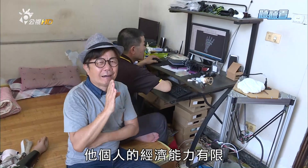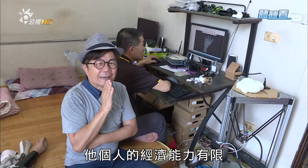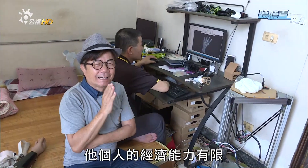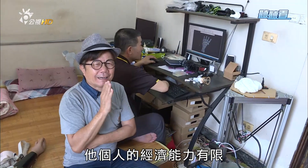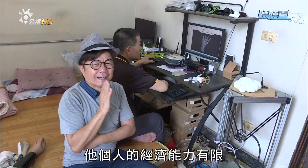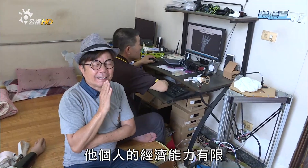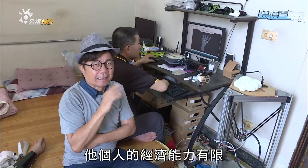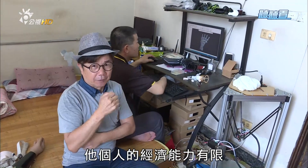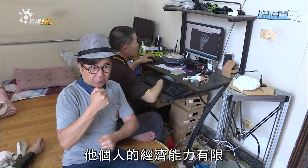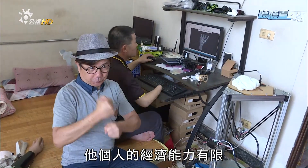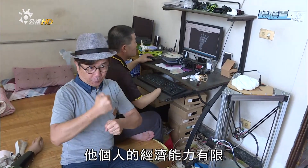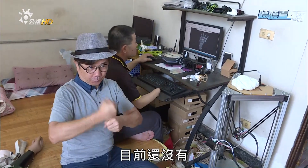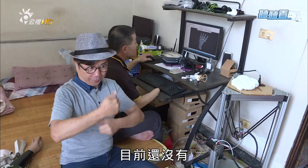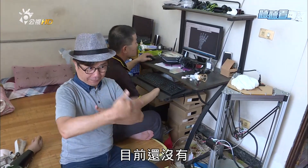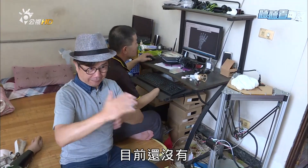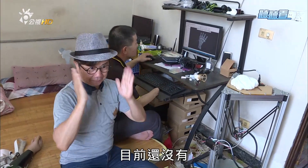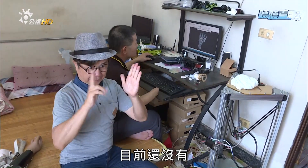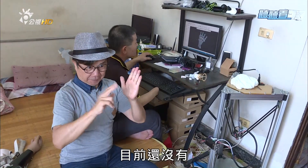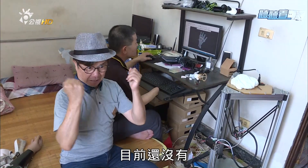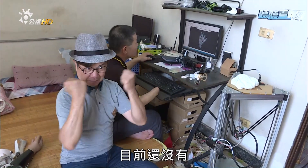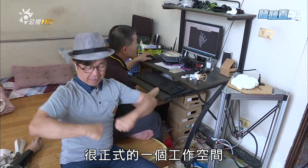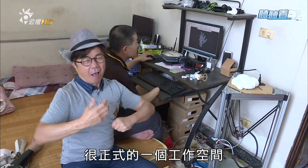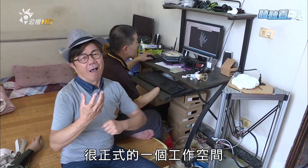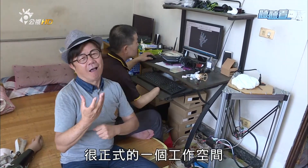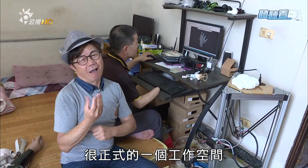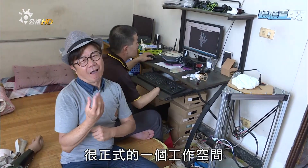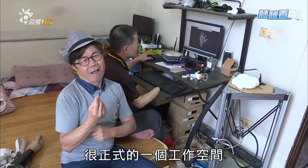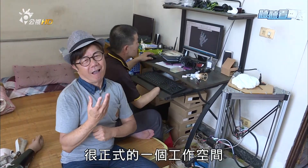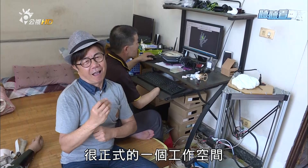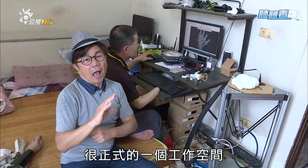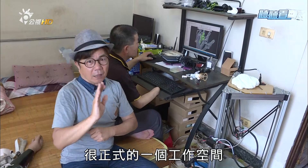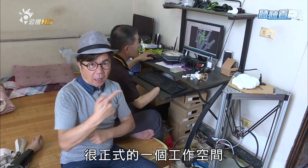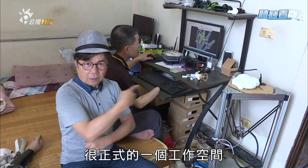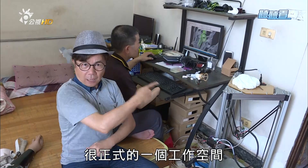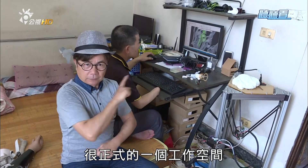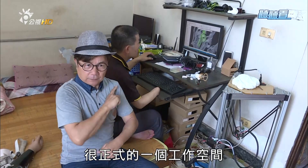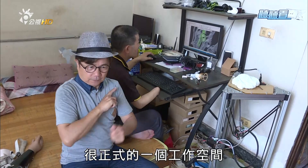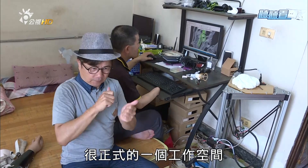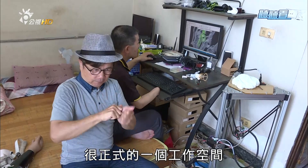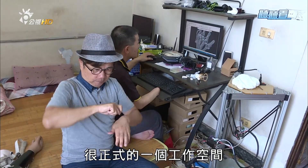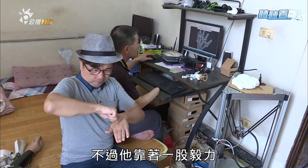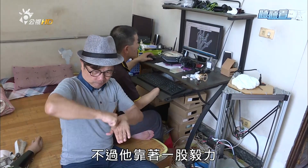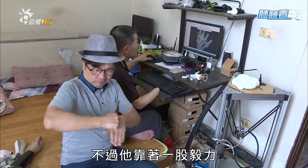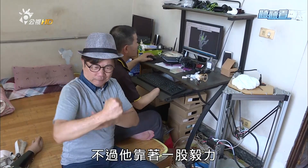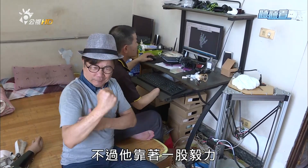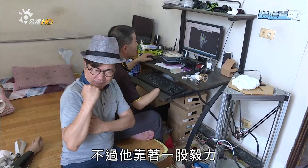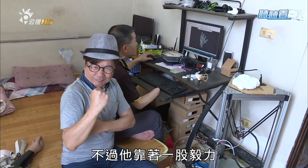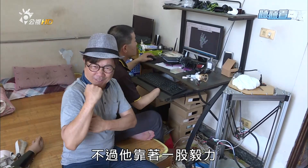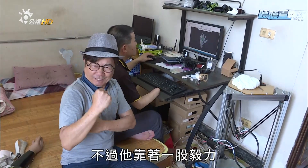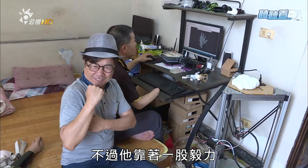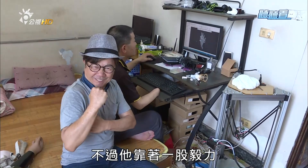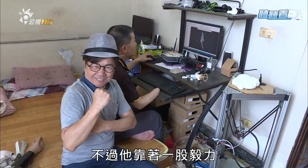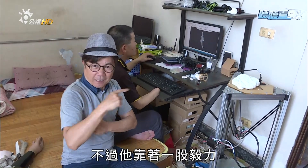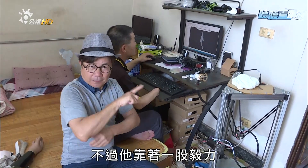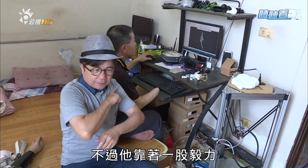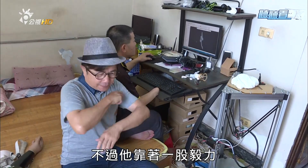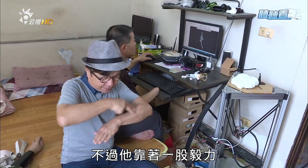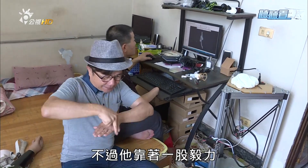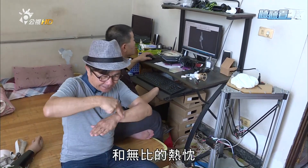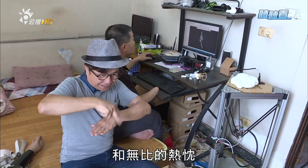限，目前呢还没有很正式的一个工作空间，不过呢他靠着一股毅力和无